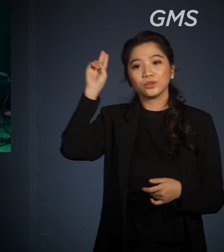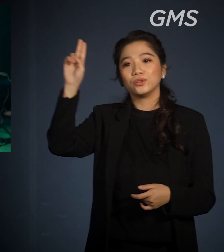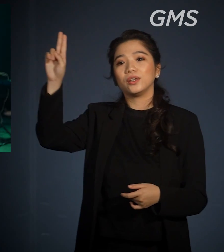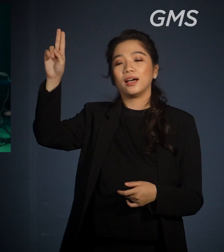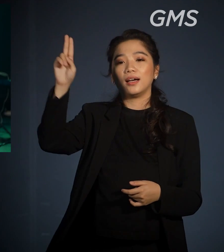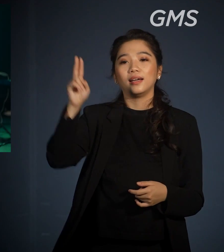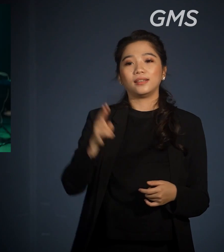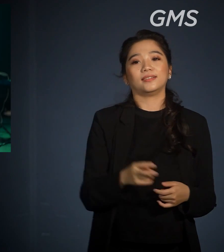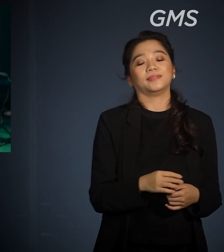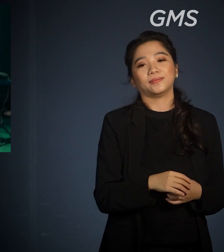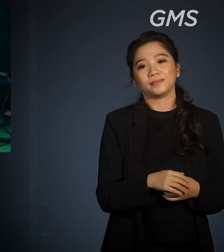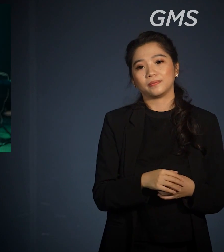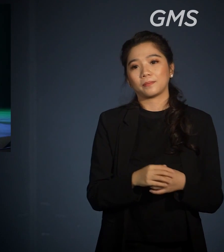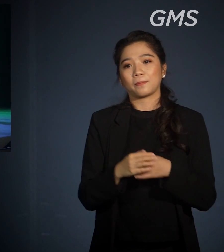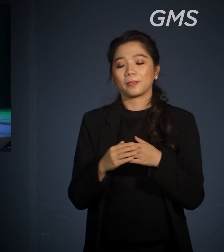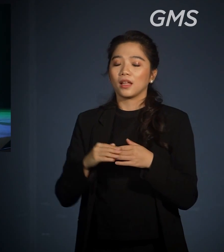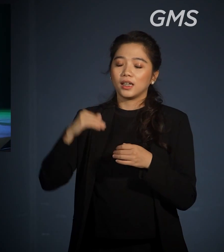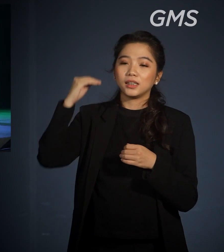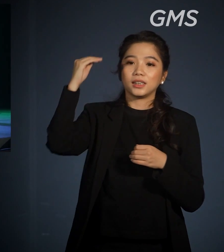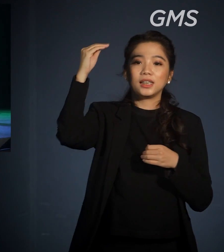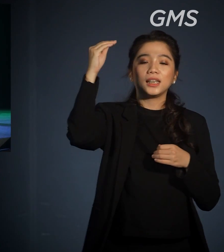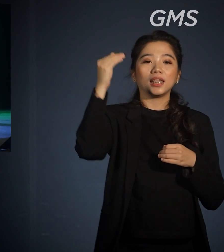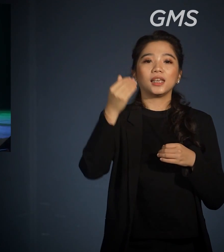Yesus Tuhan